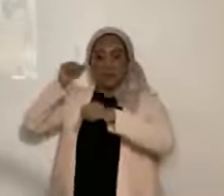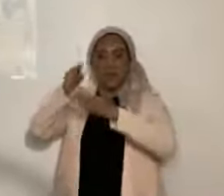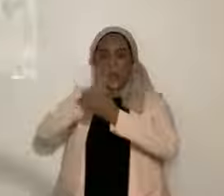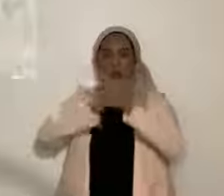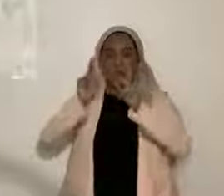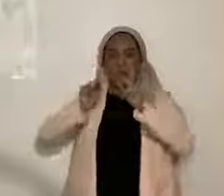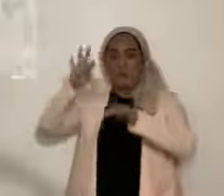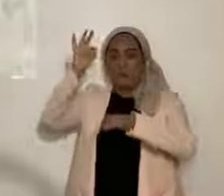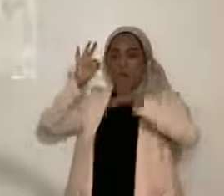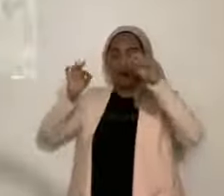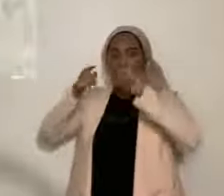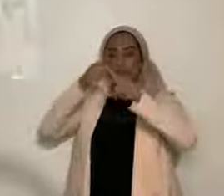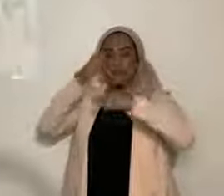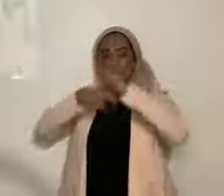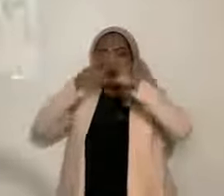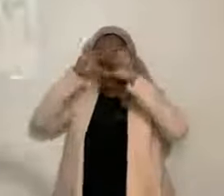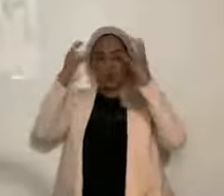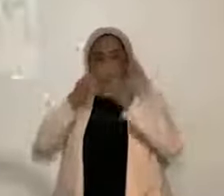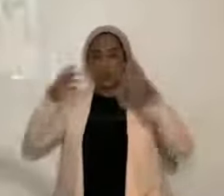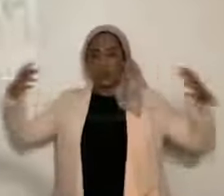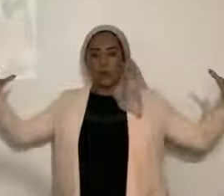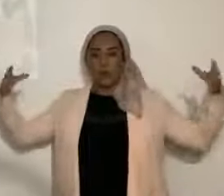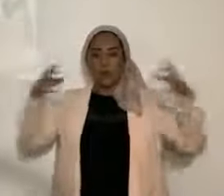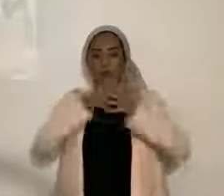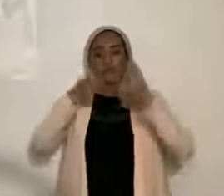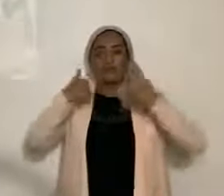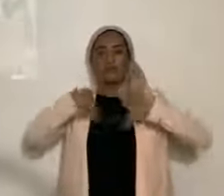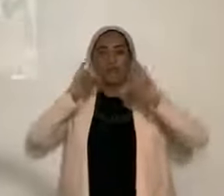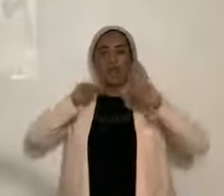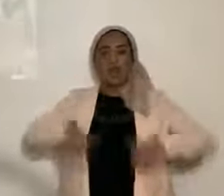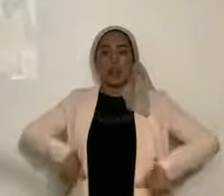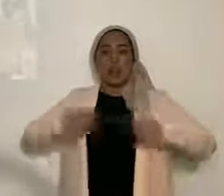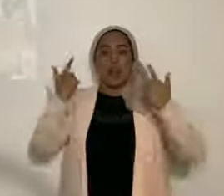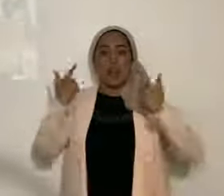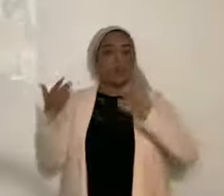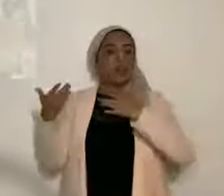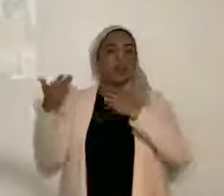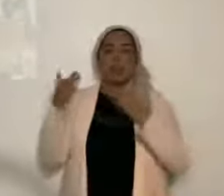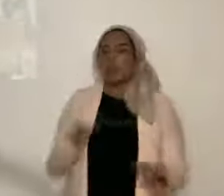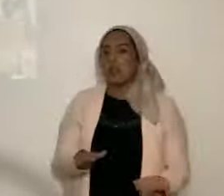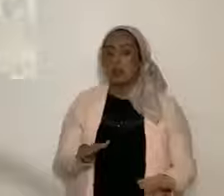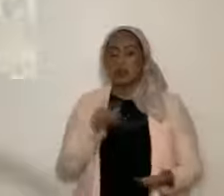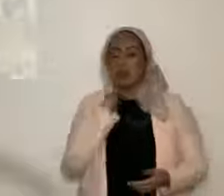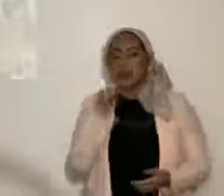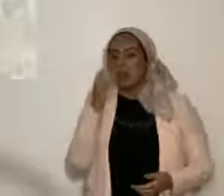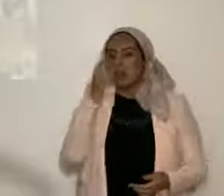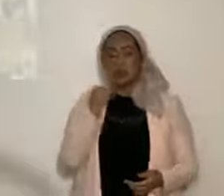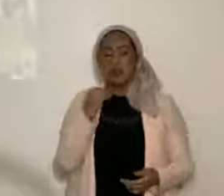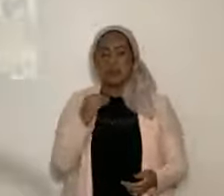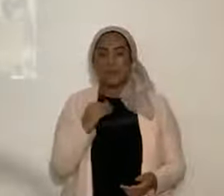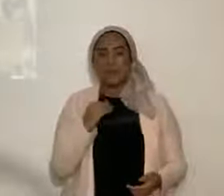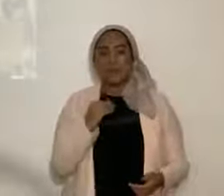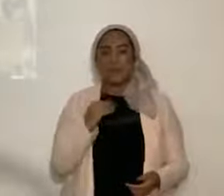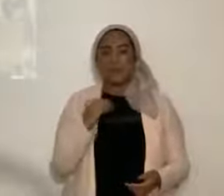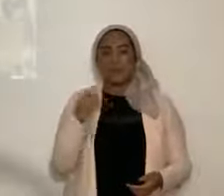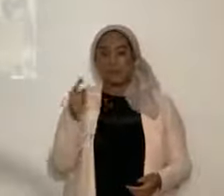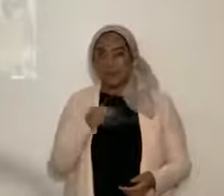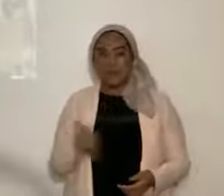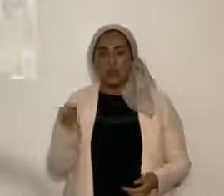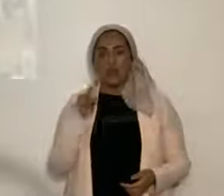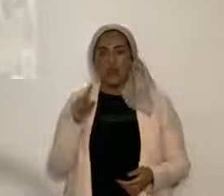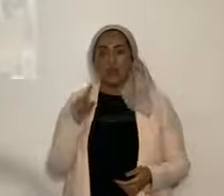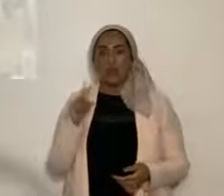escogidos de los cuatro puntos de la tierra vivos. Los muertos en sí no están dormidos, sino están